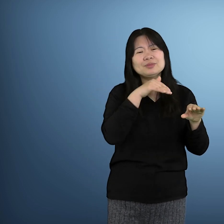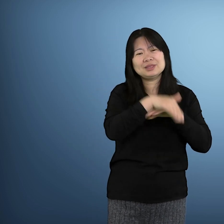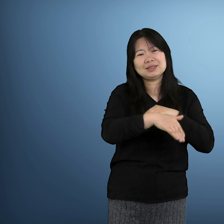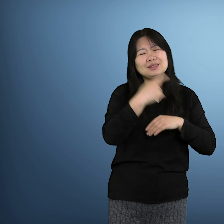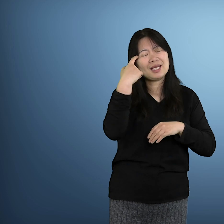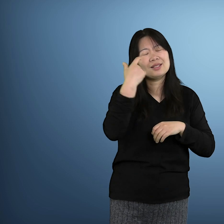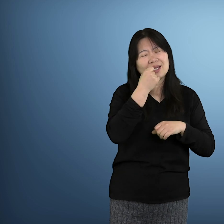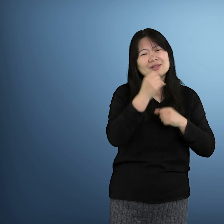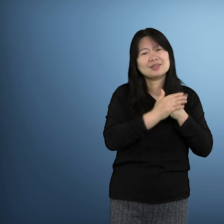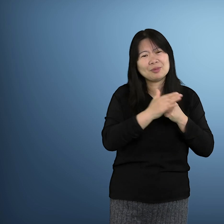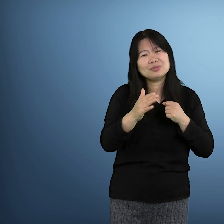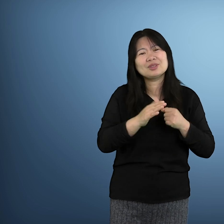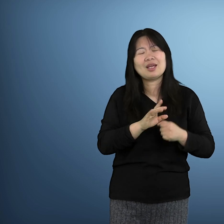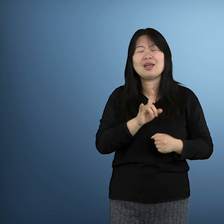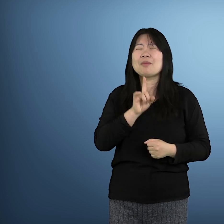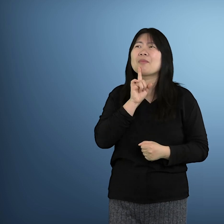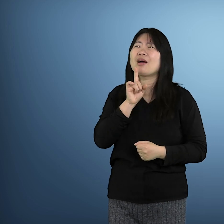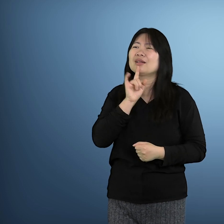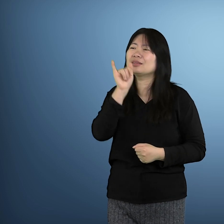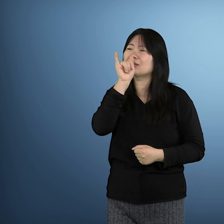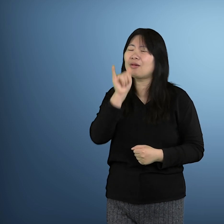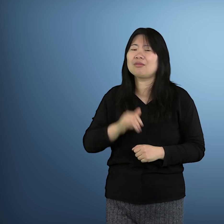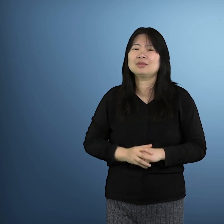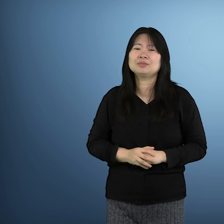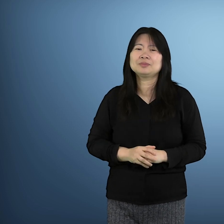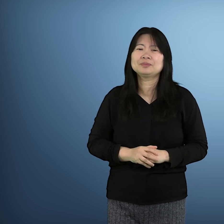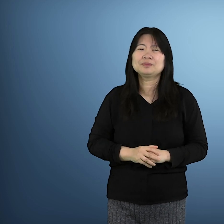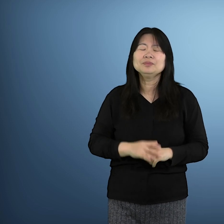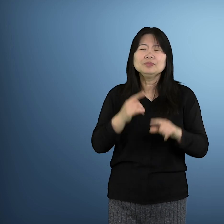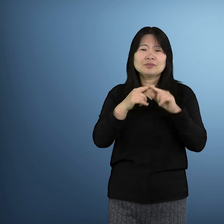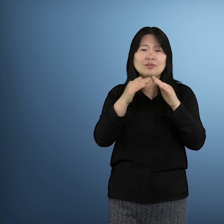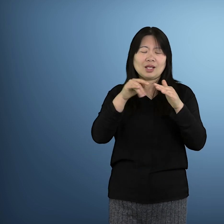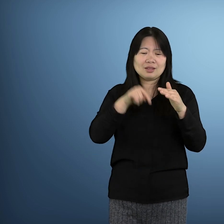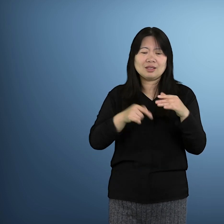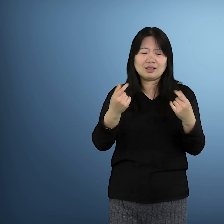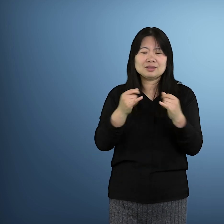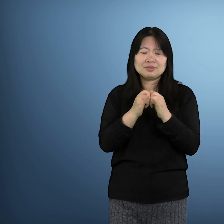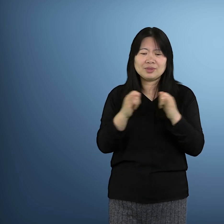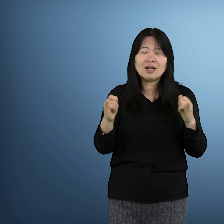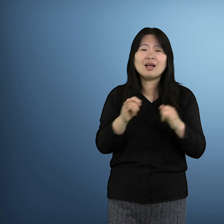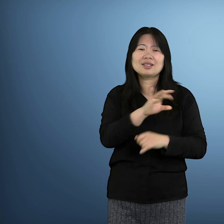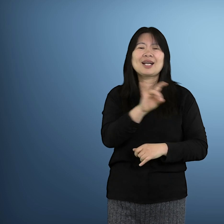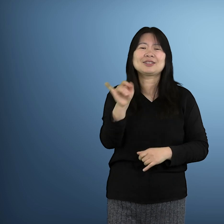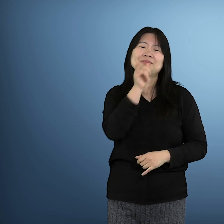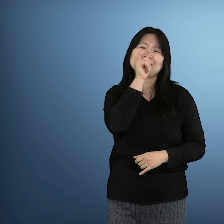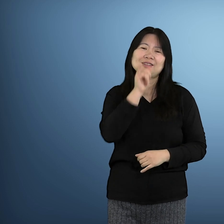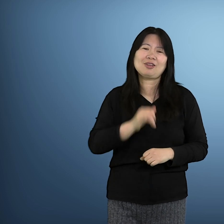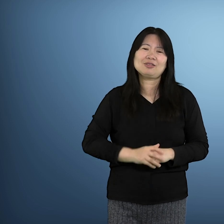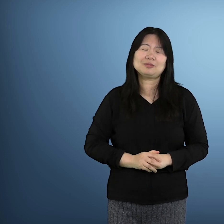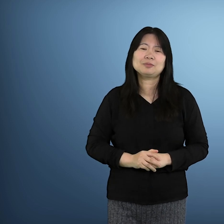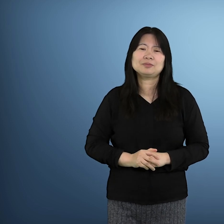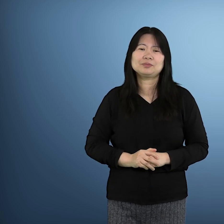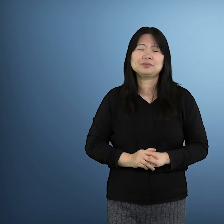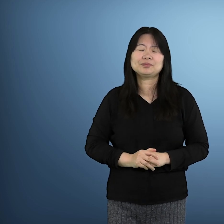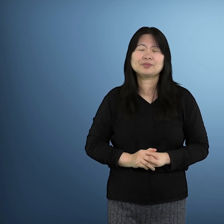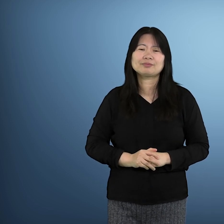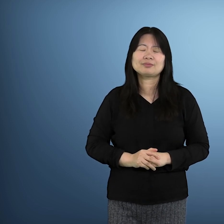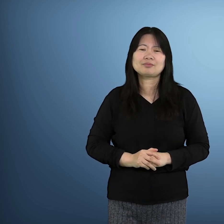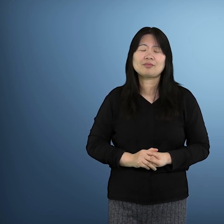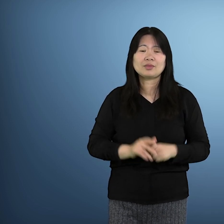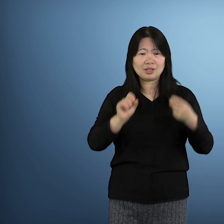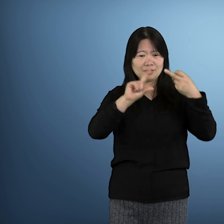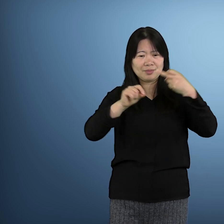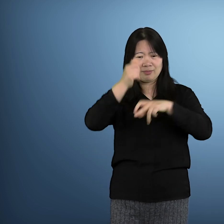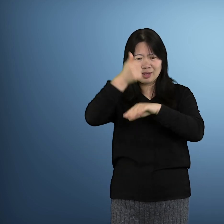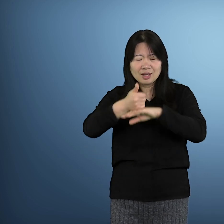말이 뒤집어 놓고 보면. 그런데 교회 안에도 이런 분들이 더러 있어요. 더러. 이런